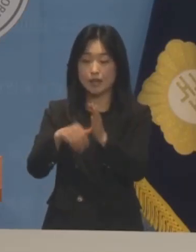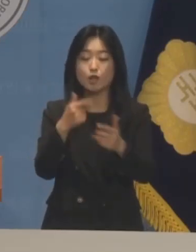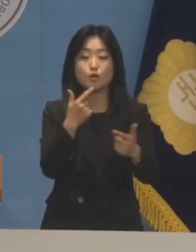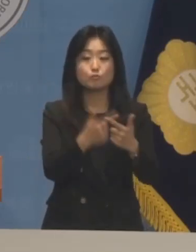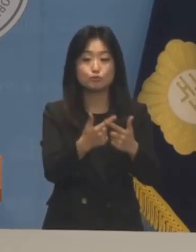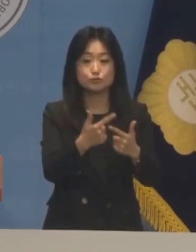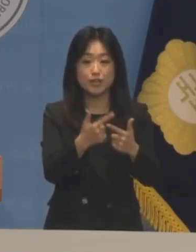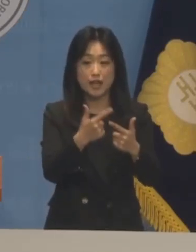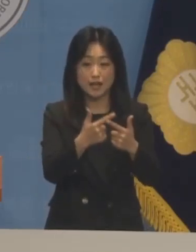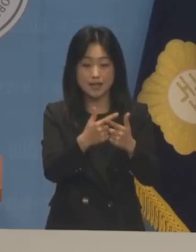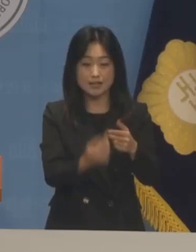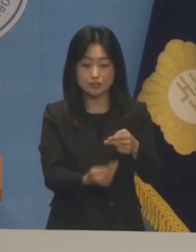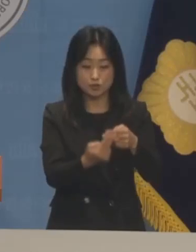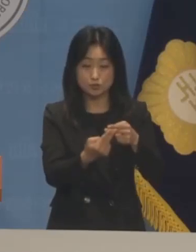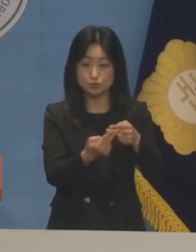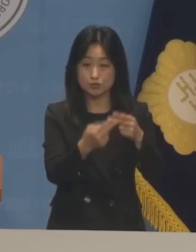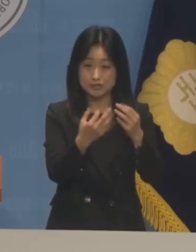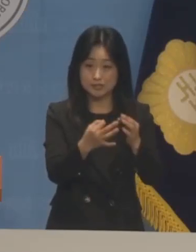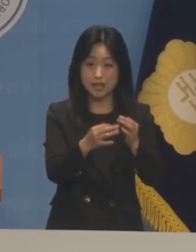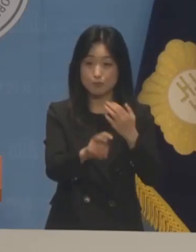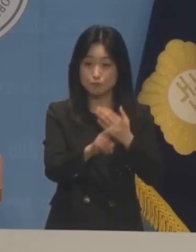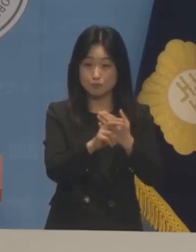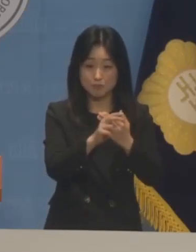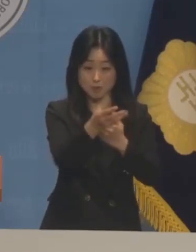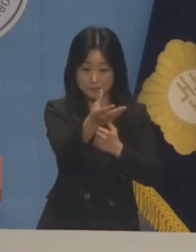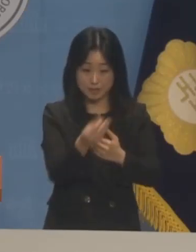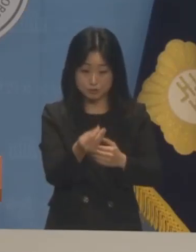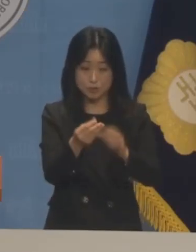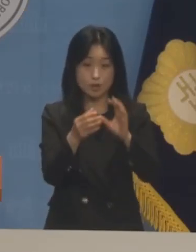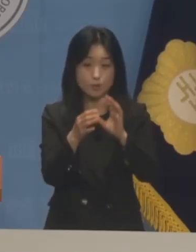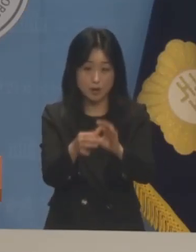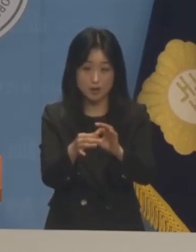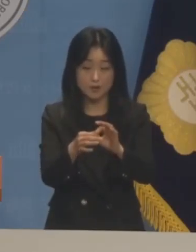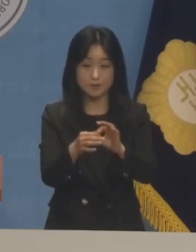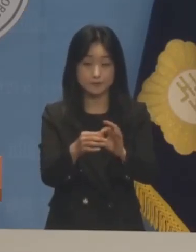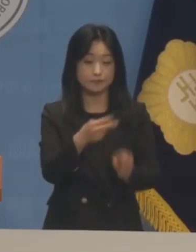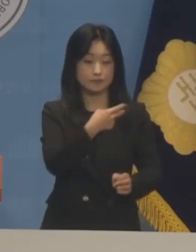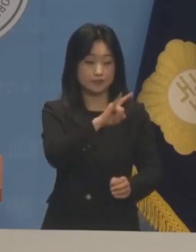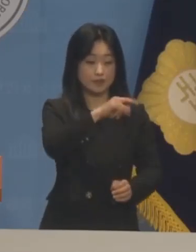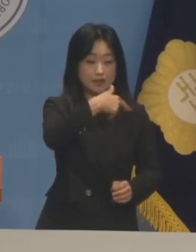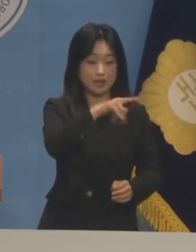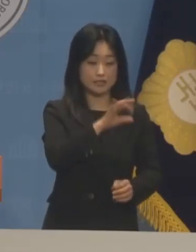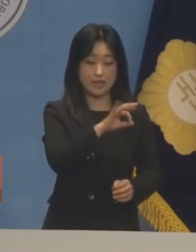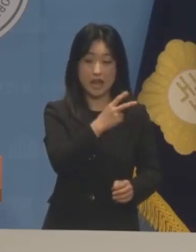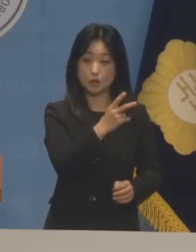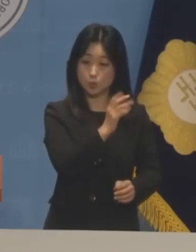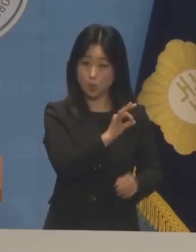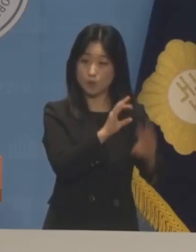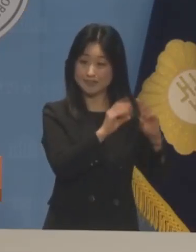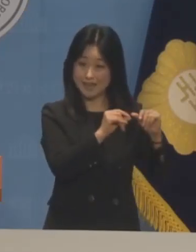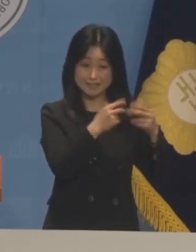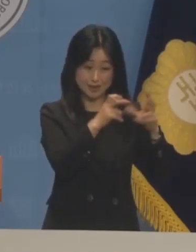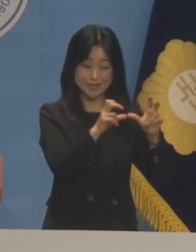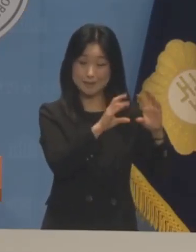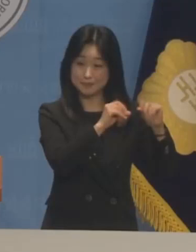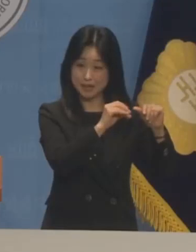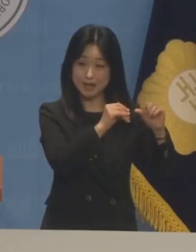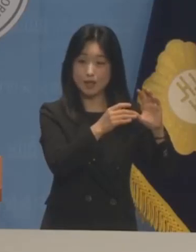부산저축은행 불법대출 수사와 관련하여 대장동 불법대출에 연루된 브로커 조우영에 대해